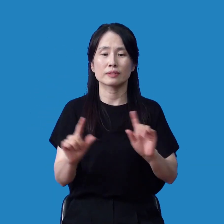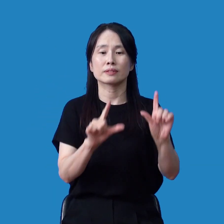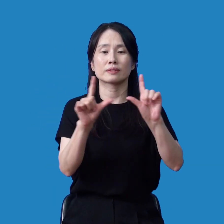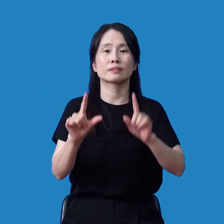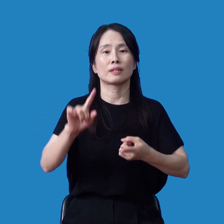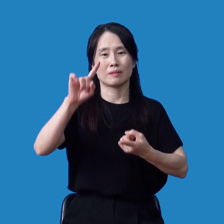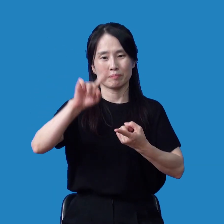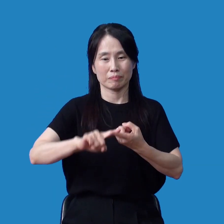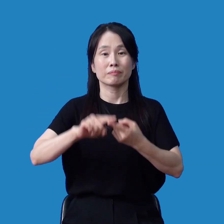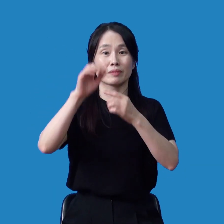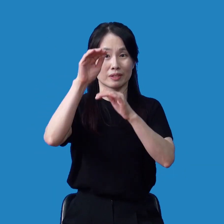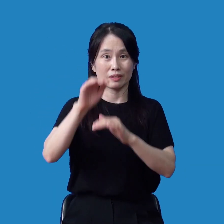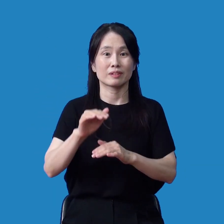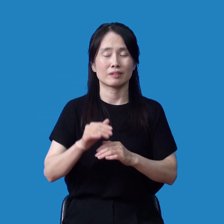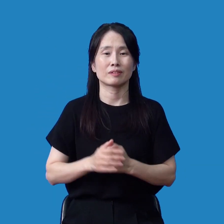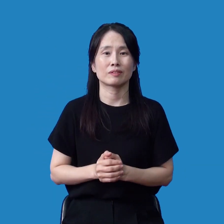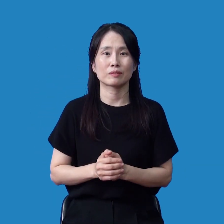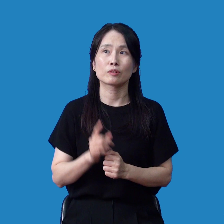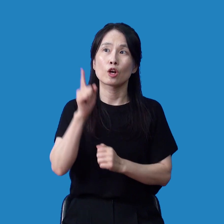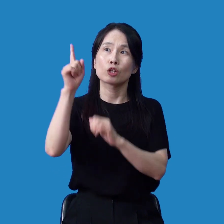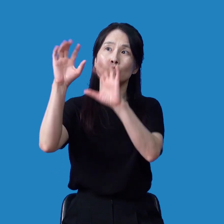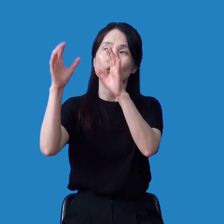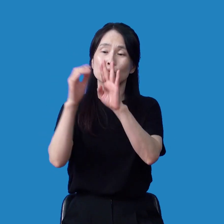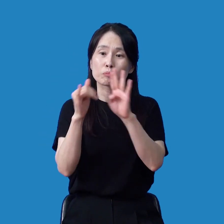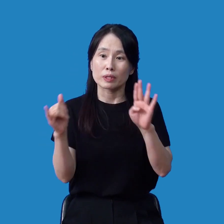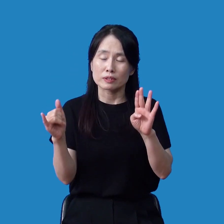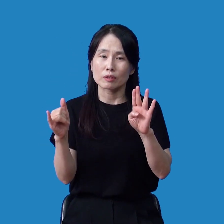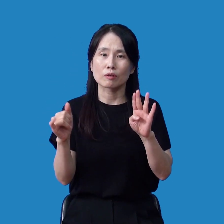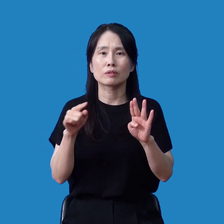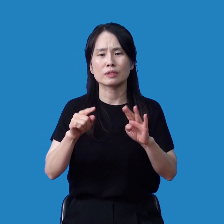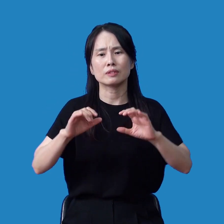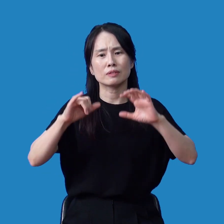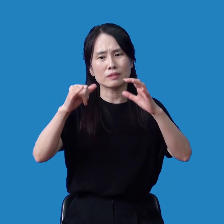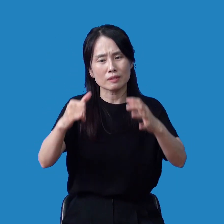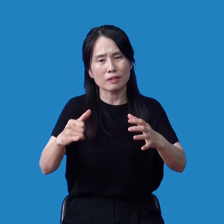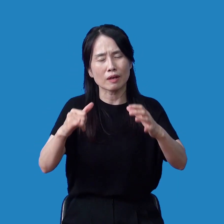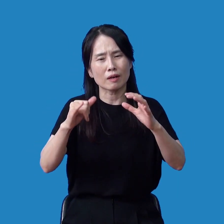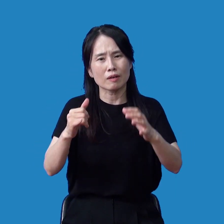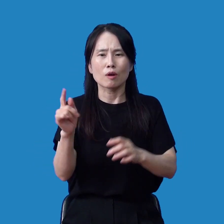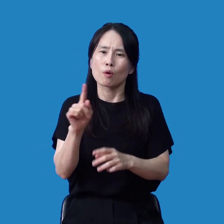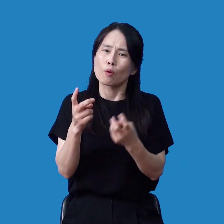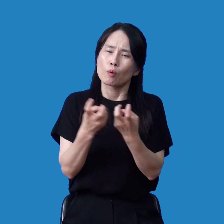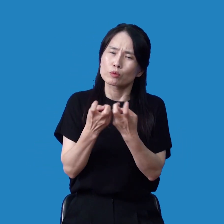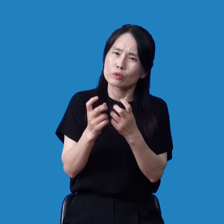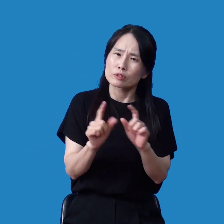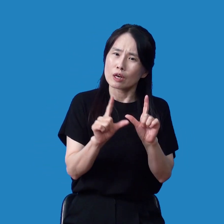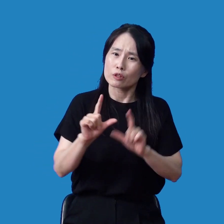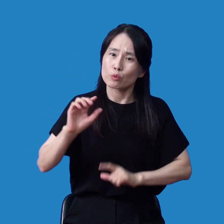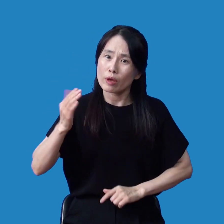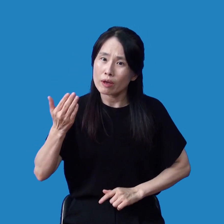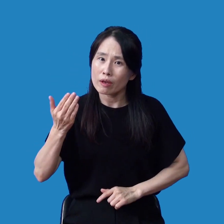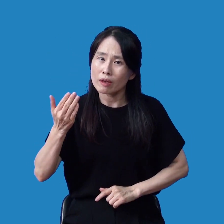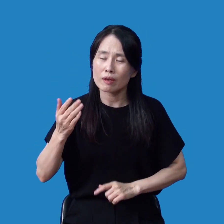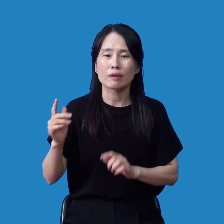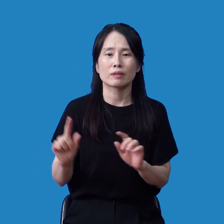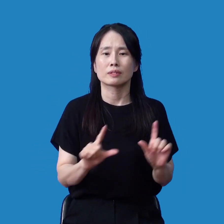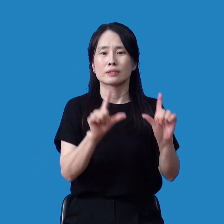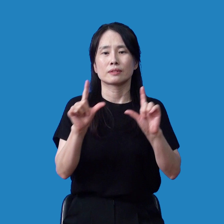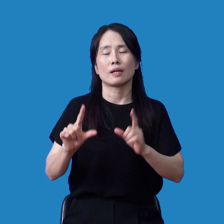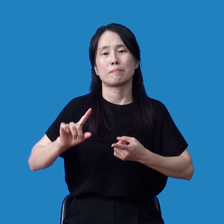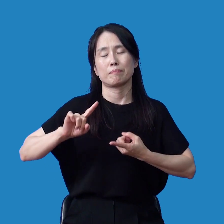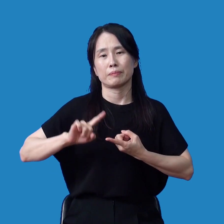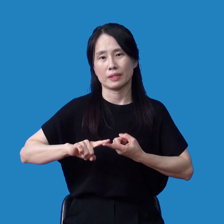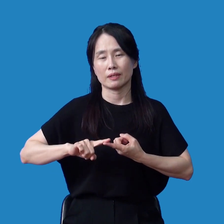말씀입니다. 천국 백성은 이 세상을 어떻게 살아가야 하는지 그 삶에